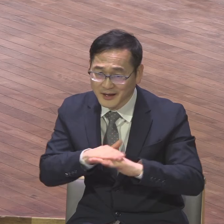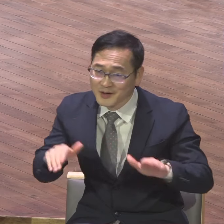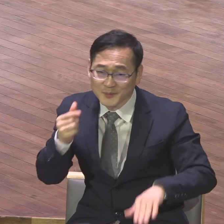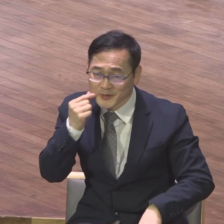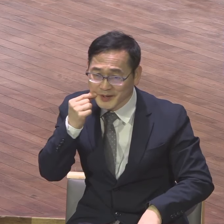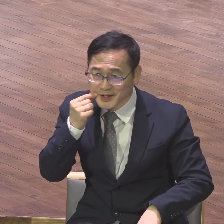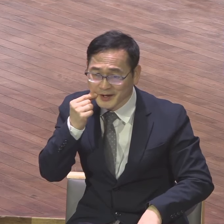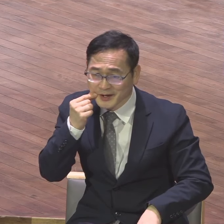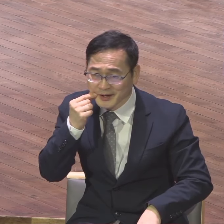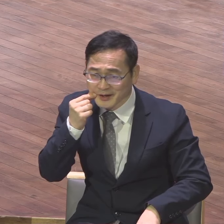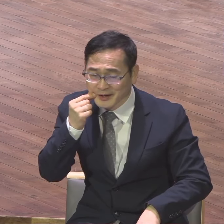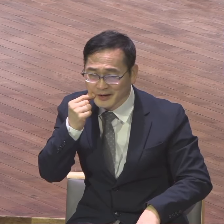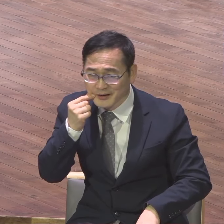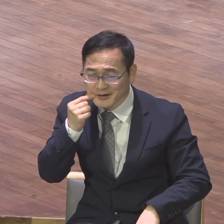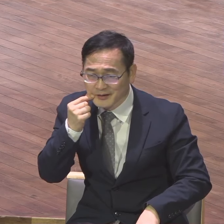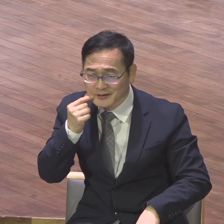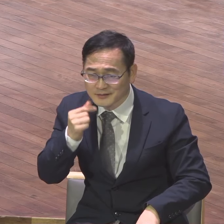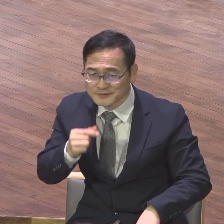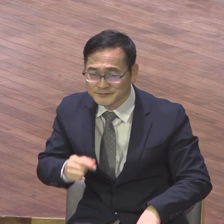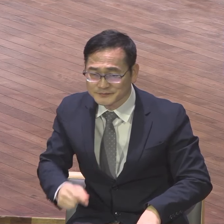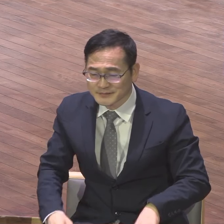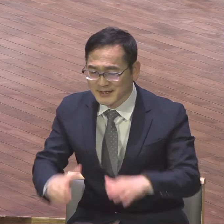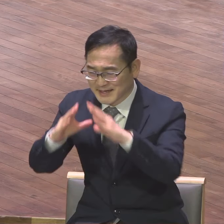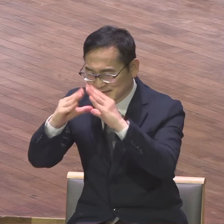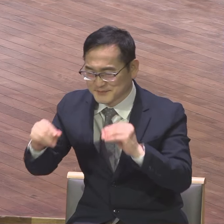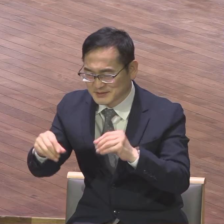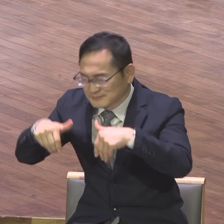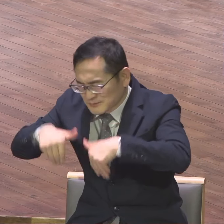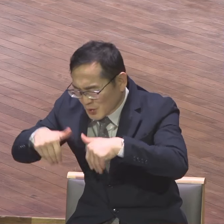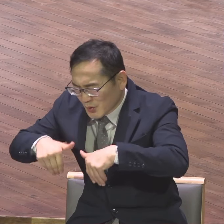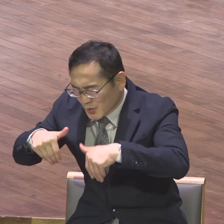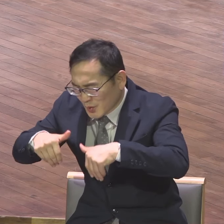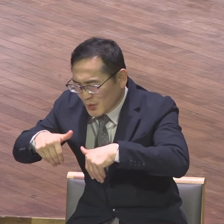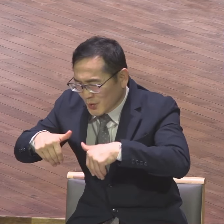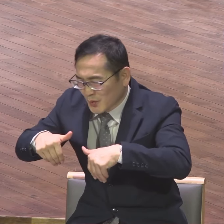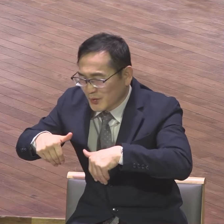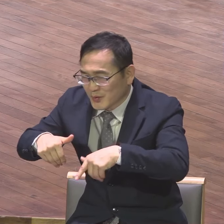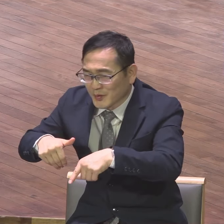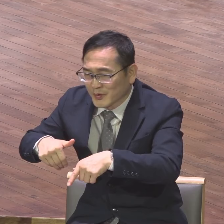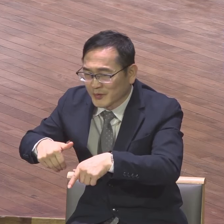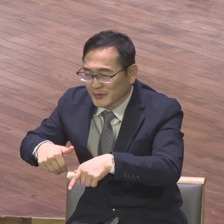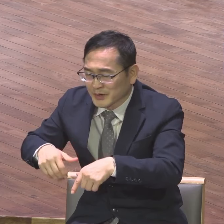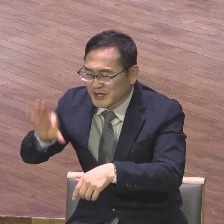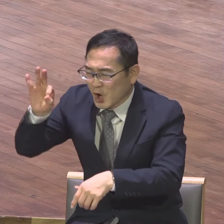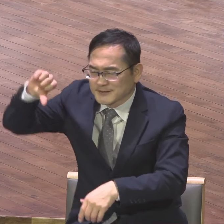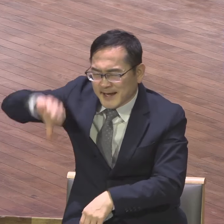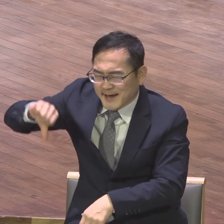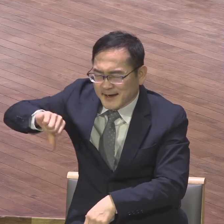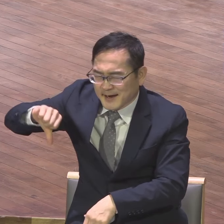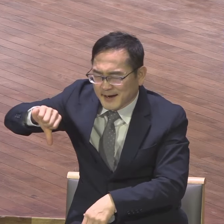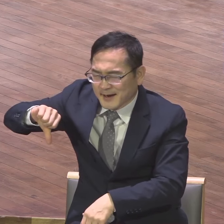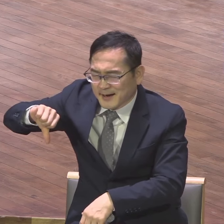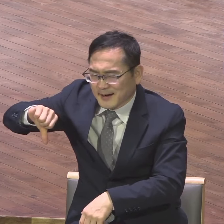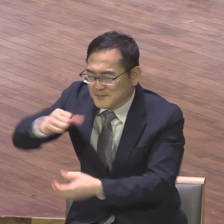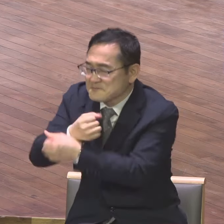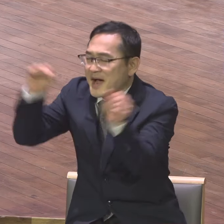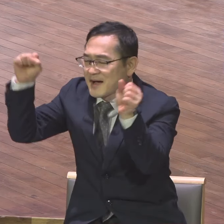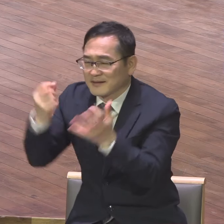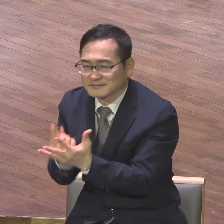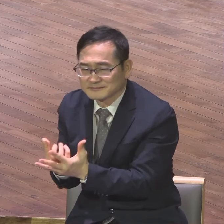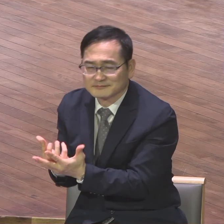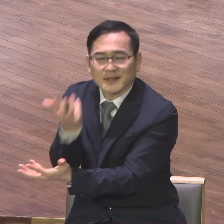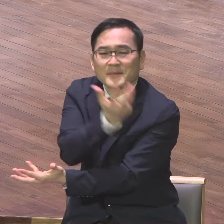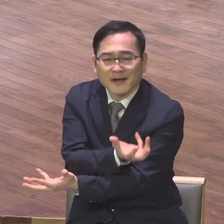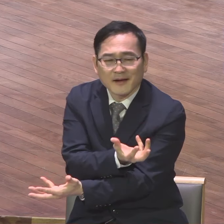출애굽을 하나님 시켜주었는데 열 가지 기적을 통하여 자기들 힘으로 안 되니까 출애굽을 430년 만에 해방됐어요.